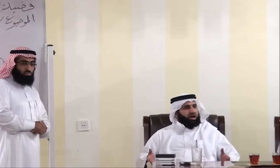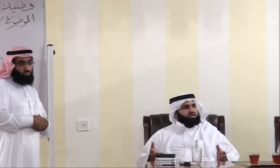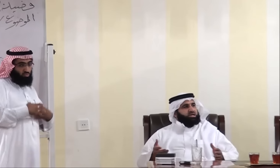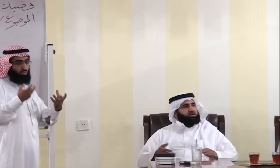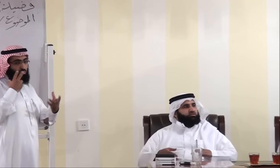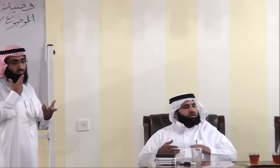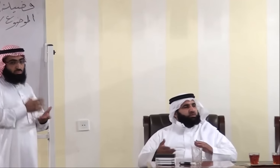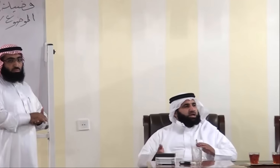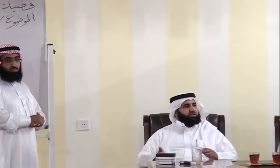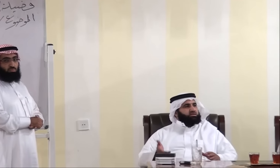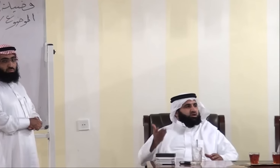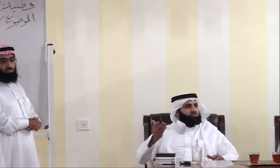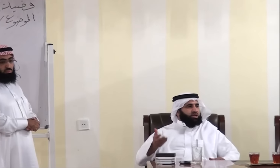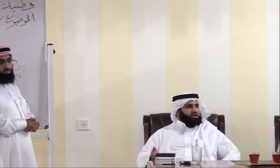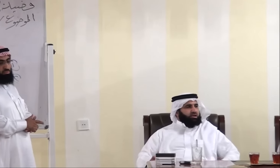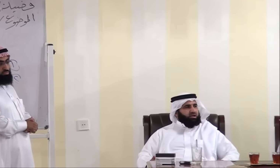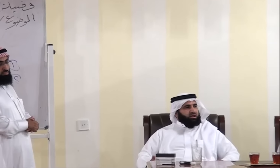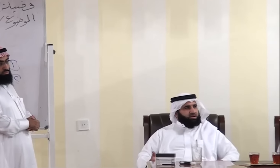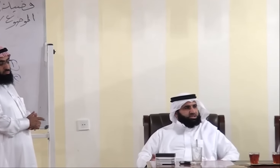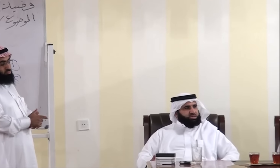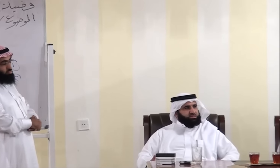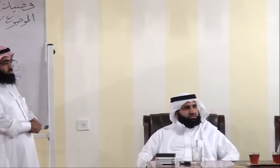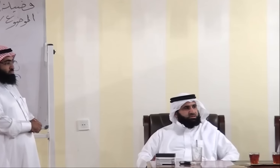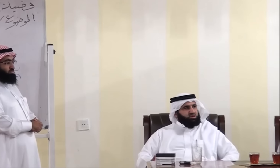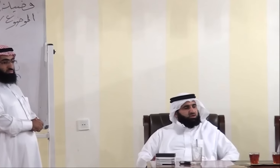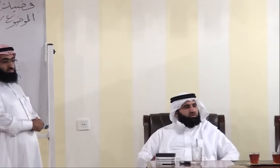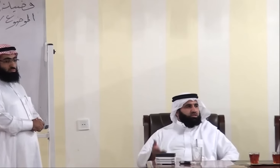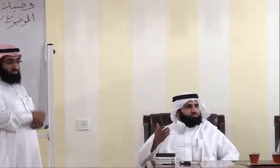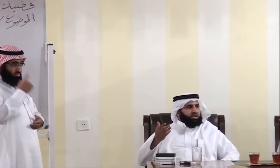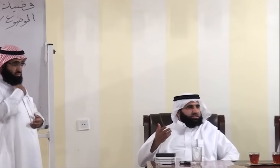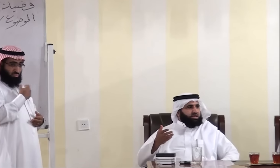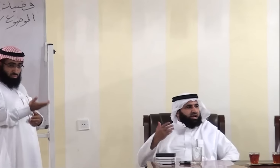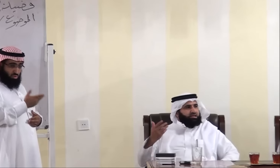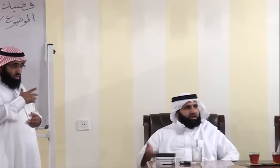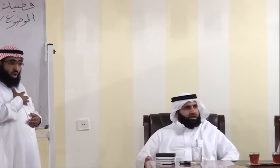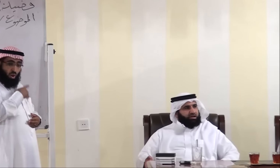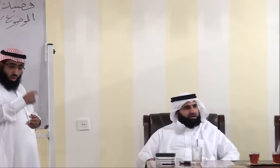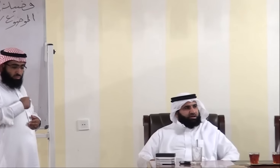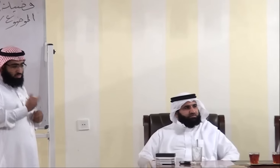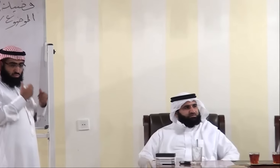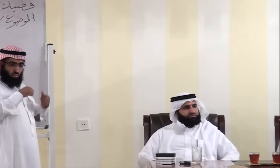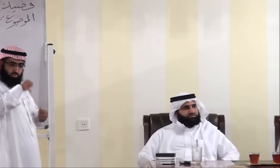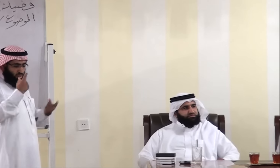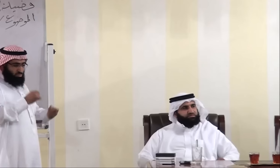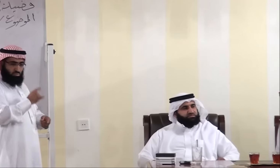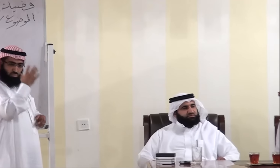هذا شيء غير اختلاط يرجعوا هذا المبرش وهذا القياس هل هذا حلال؟